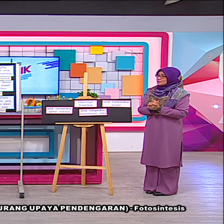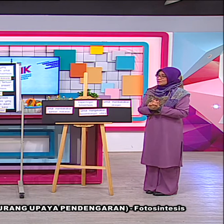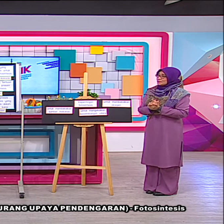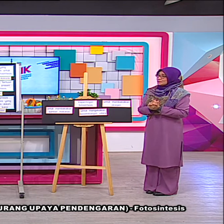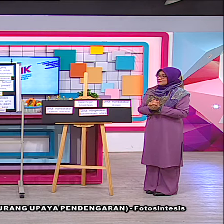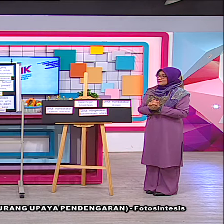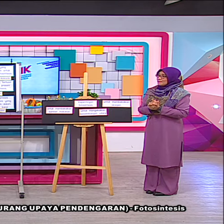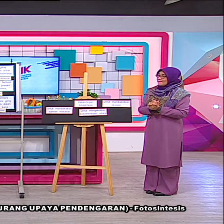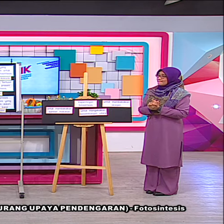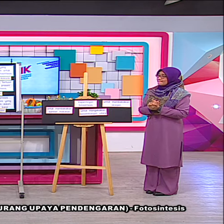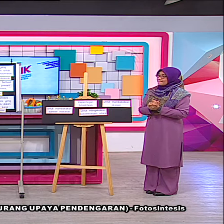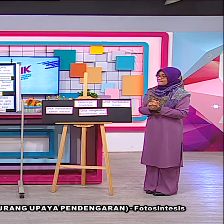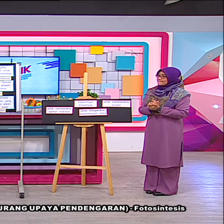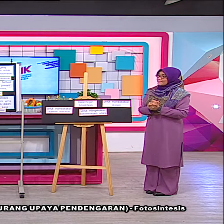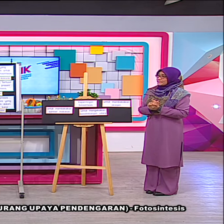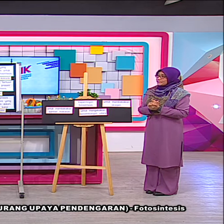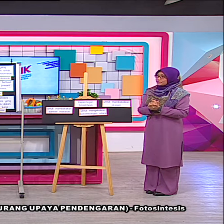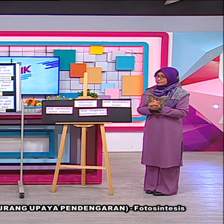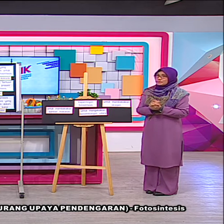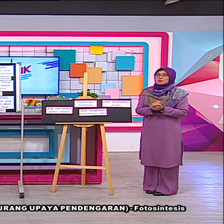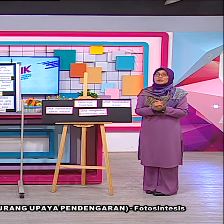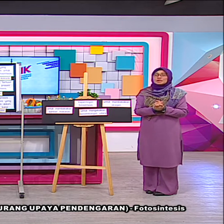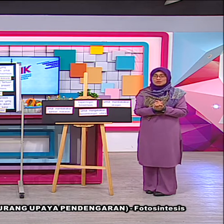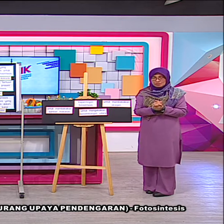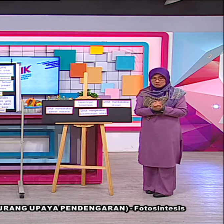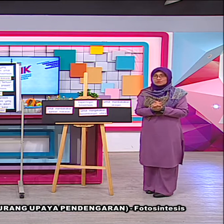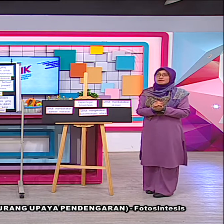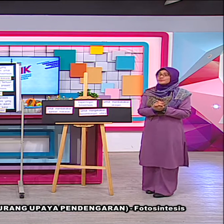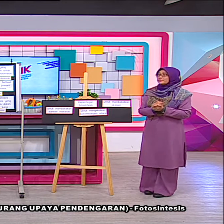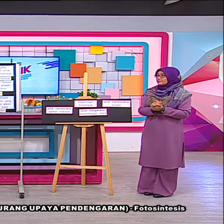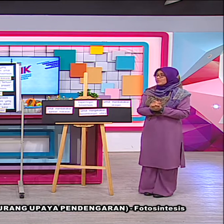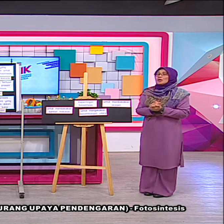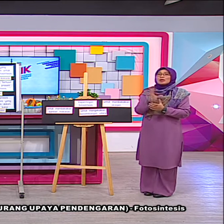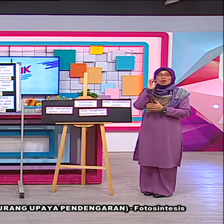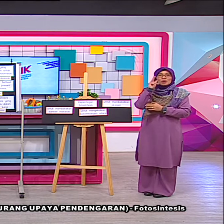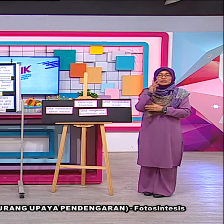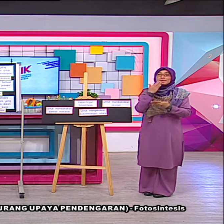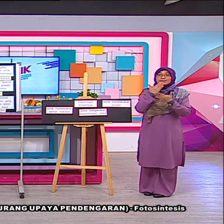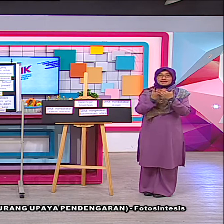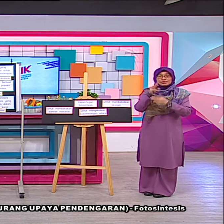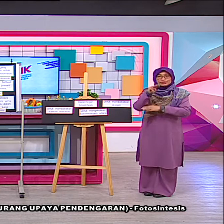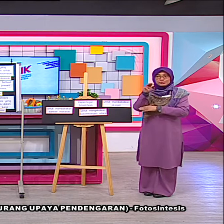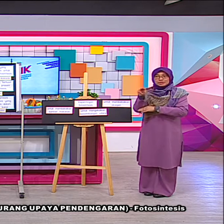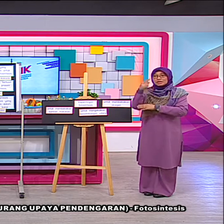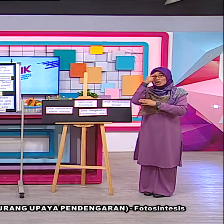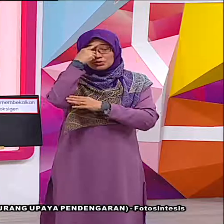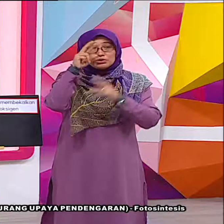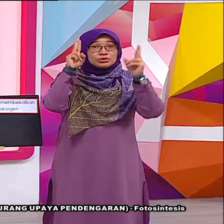mungkin ada sedikit ah rumusan daripada sayangku tetap HP kita baja hari ini selama satu jam sereke oke baiklah murid-murid untuk